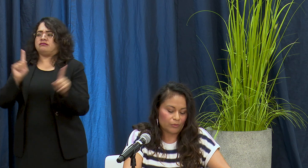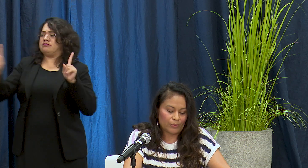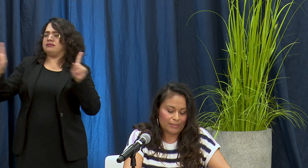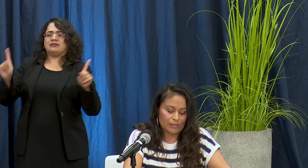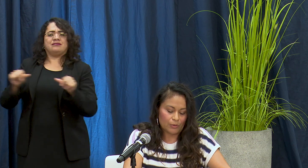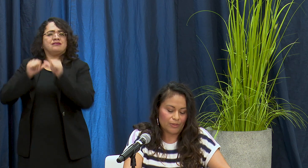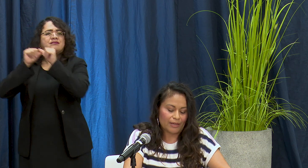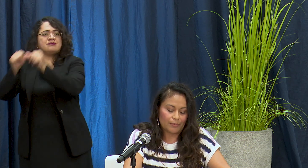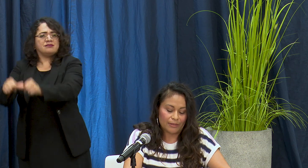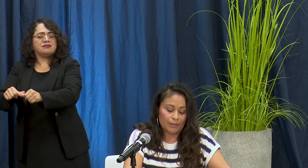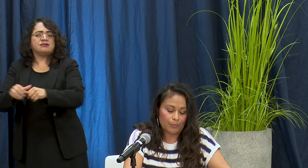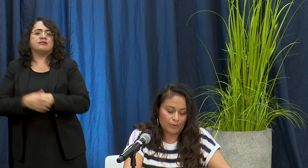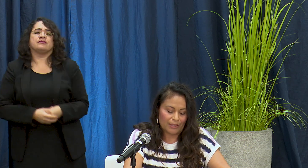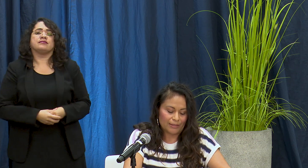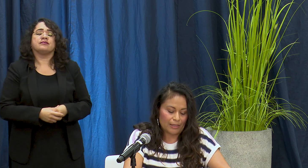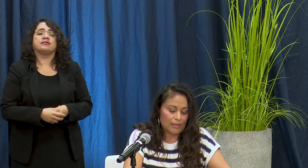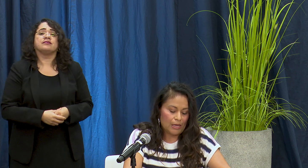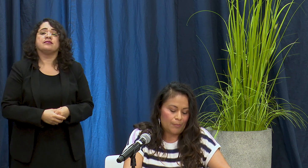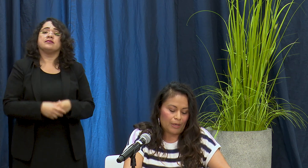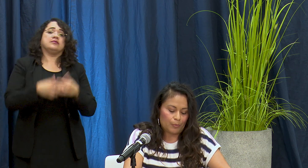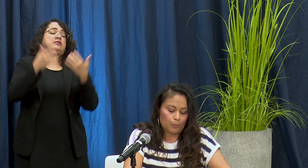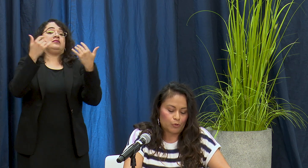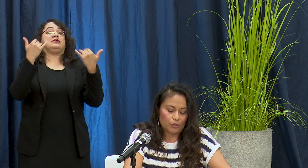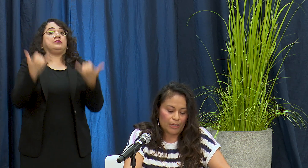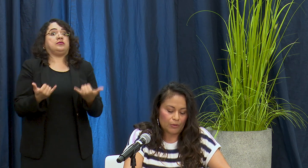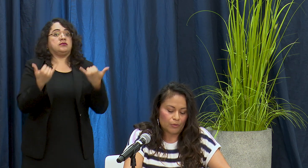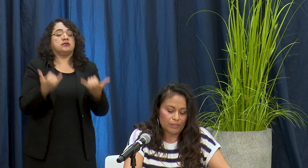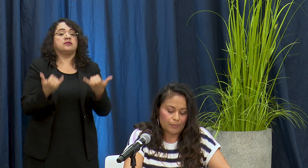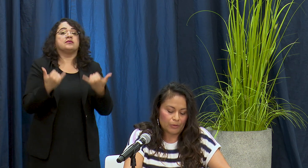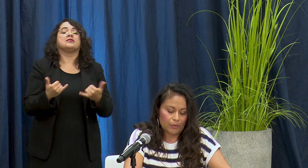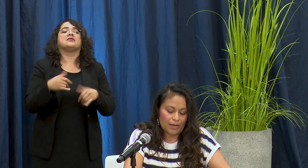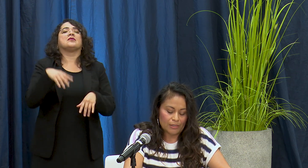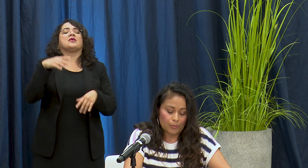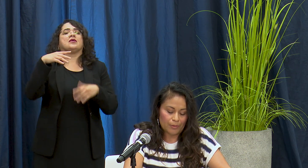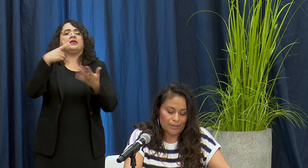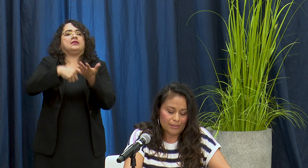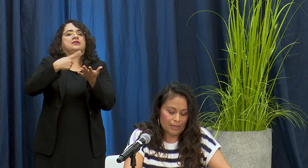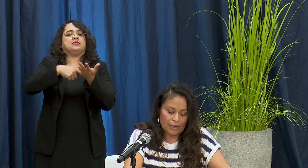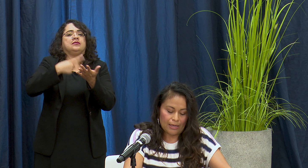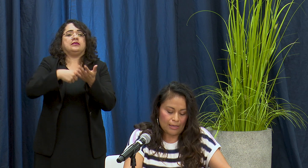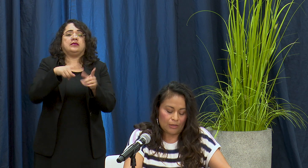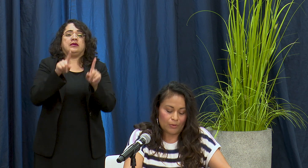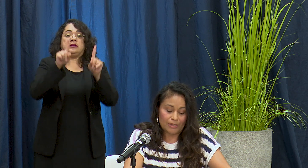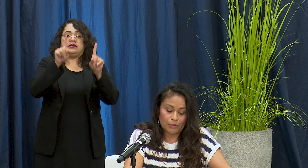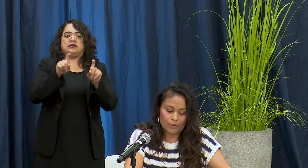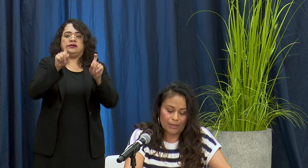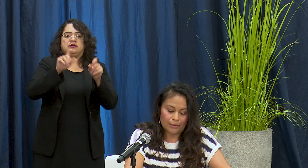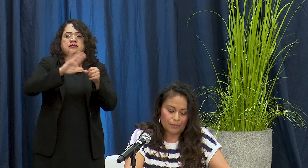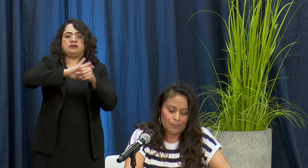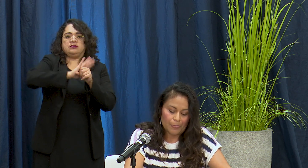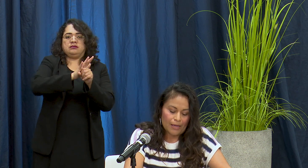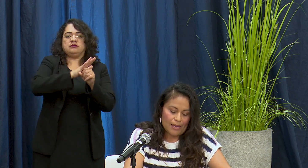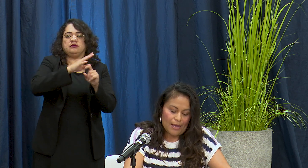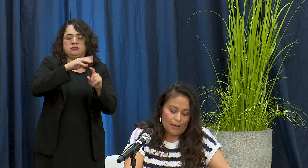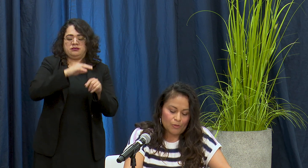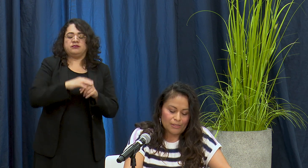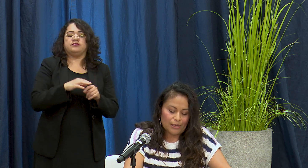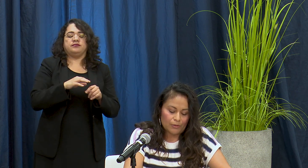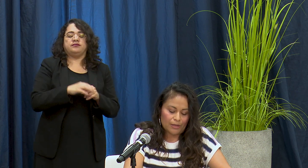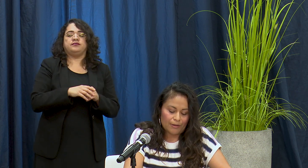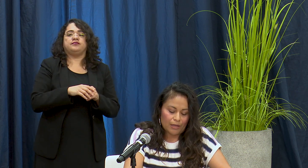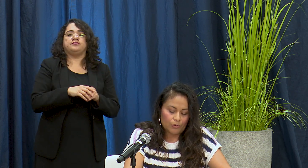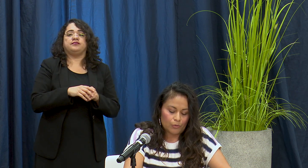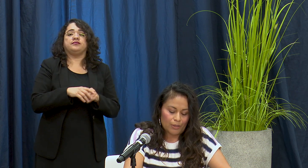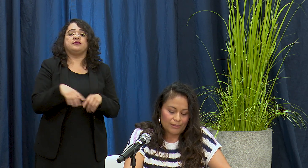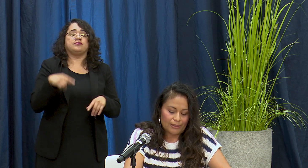Tenemos una actualización realmente importante para proporcionar con respecto a las pruebas en nuestra ciudad. Hemos